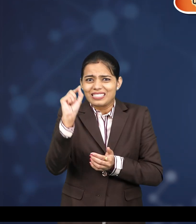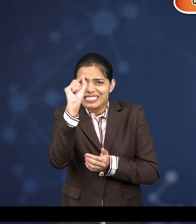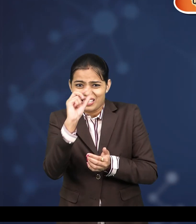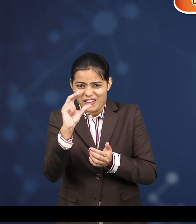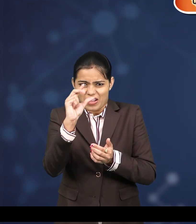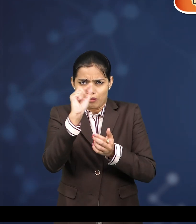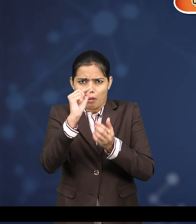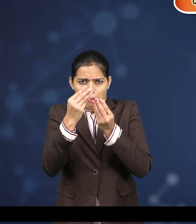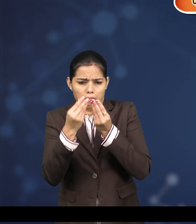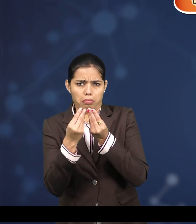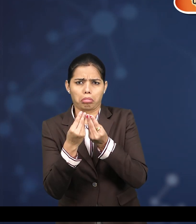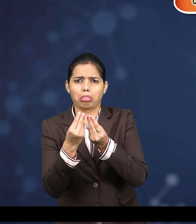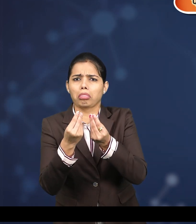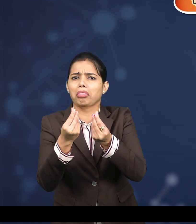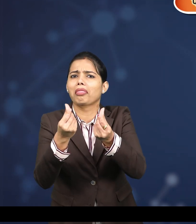उदाहरण: